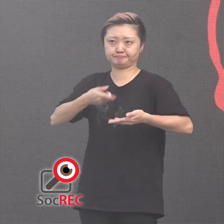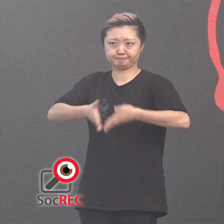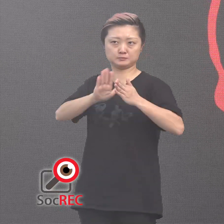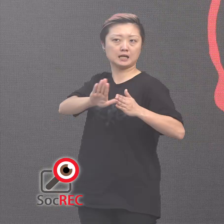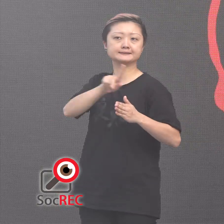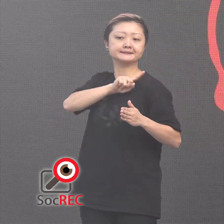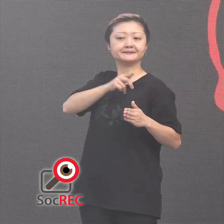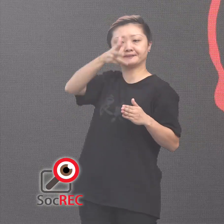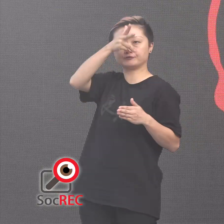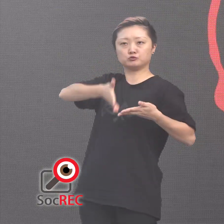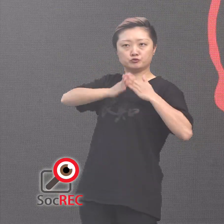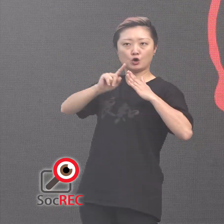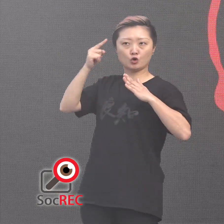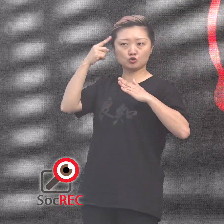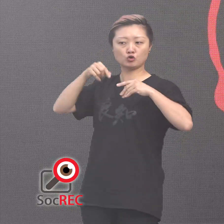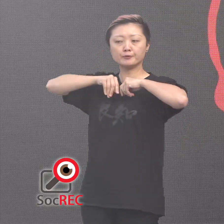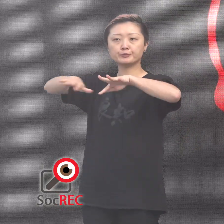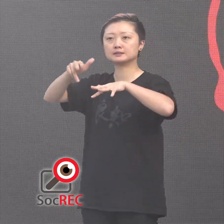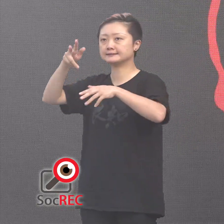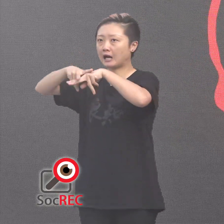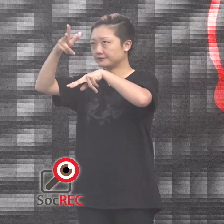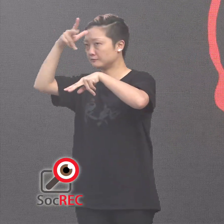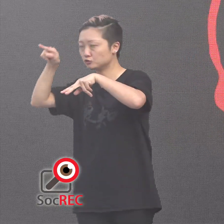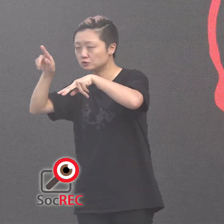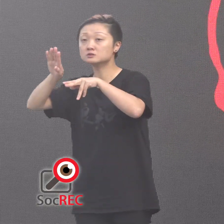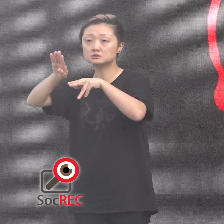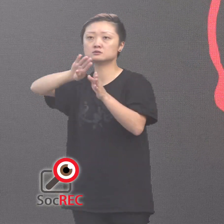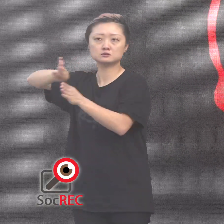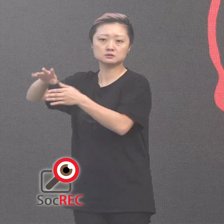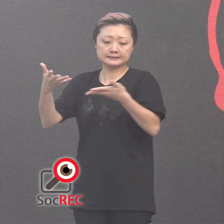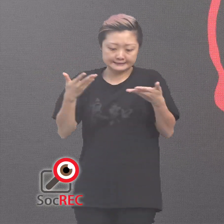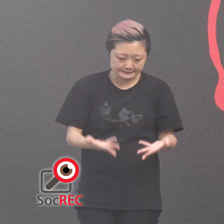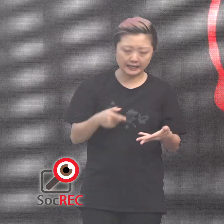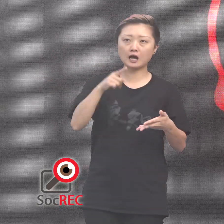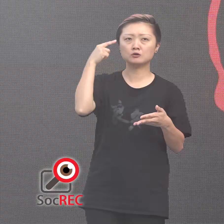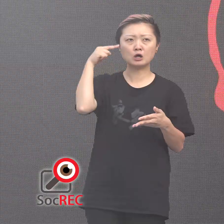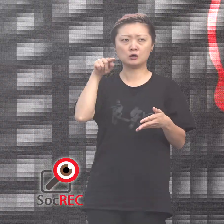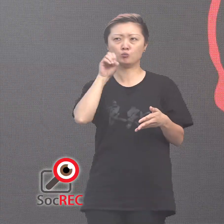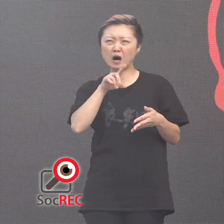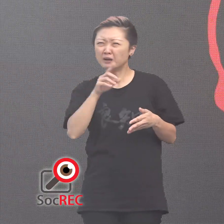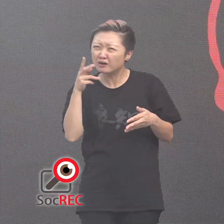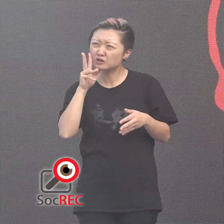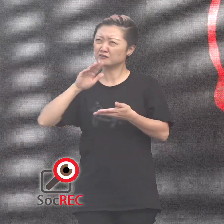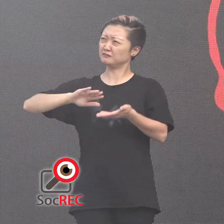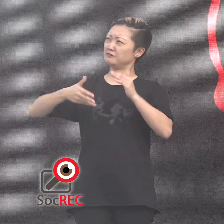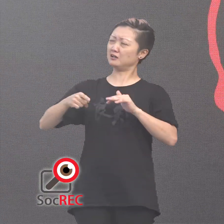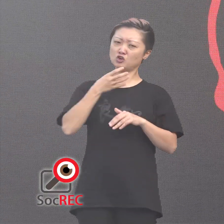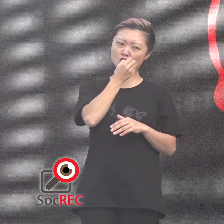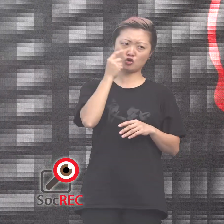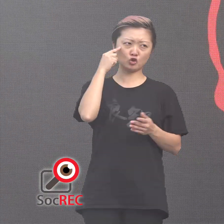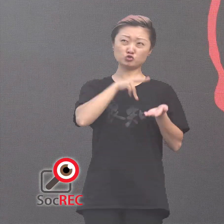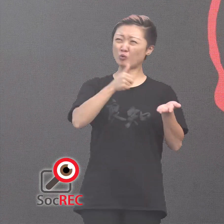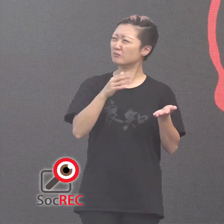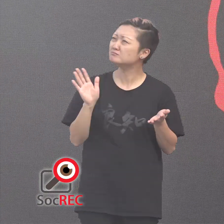天中共却以香港独立的名义来批判大家，而我站在这里，我想告诉大